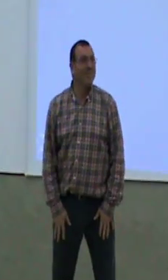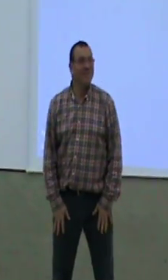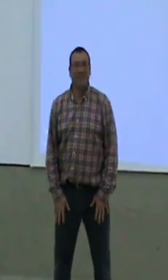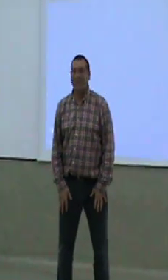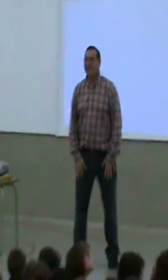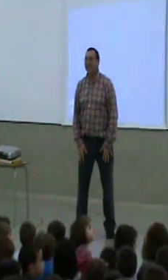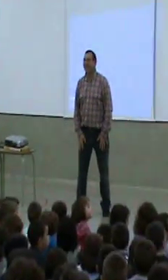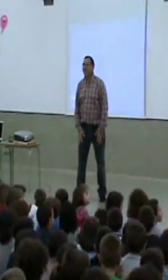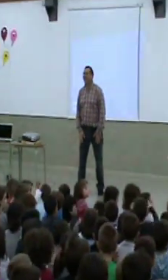Baiazokeria,